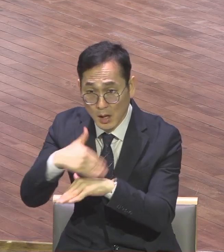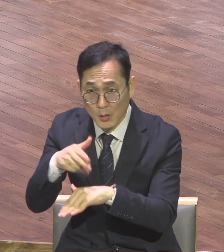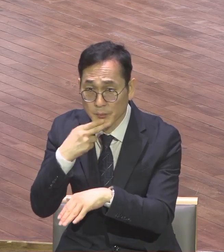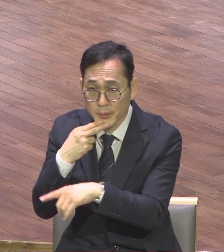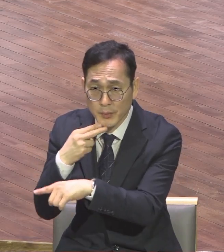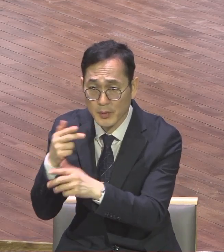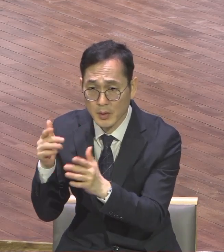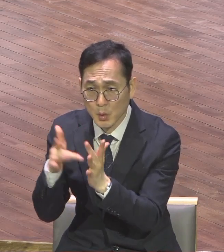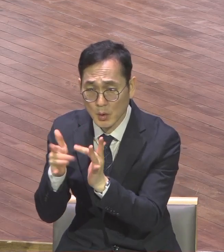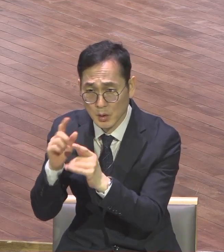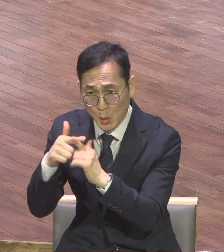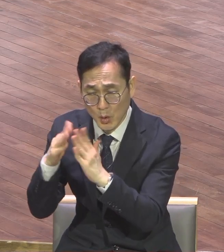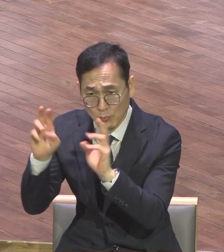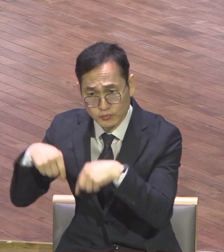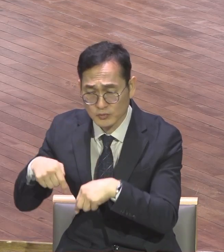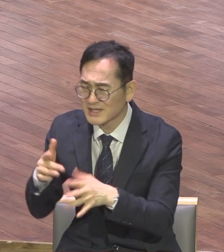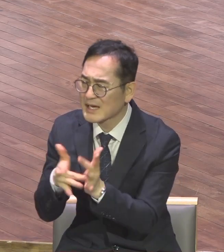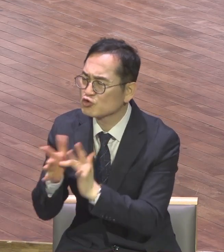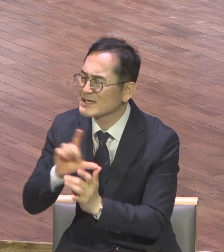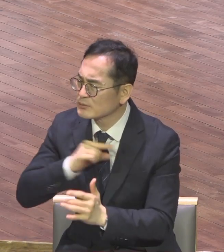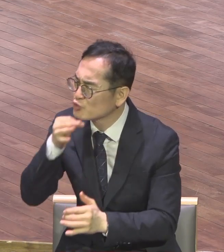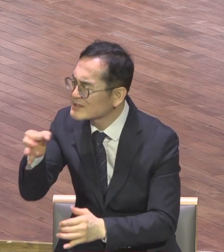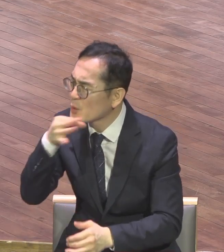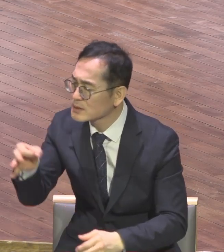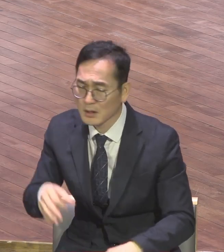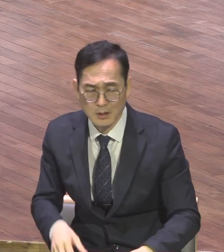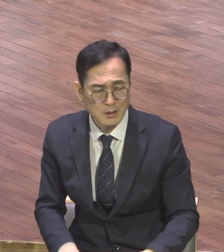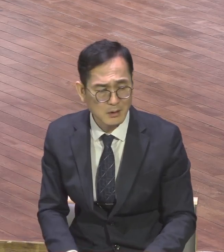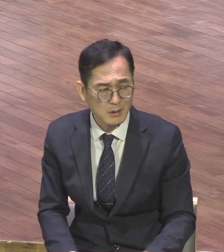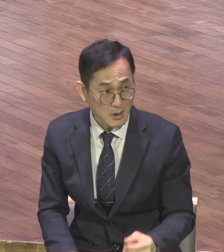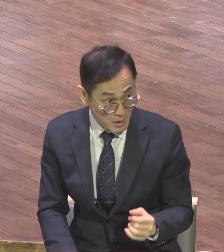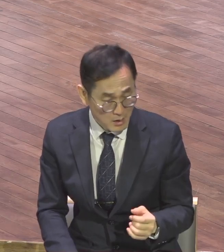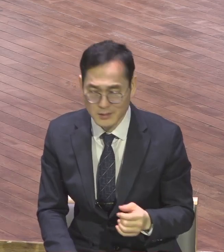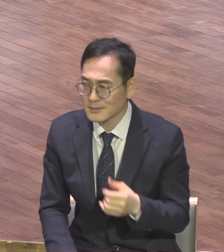교회도 안 다니는데 예수 이름만 외치라 하더니 그래서 그 어머니인데